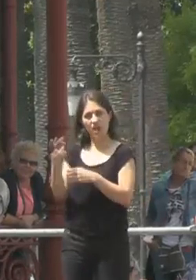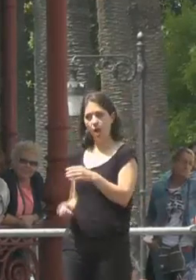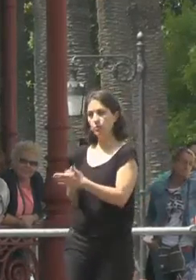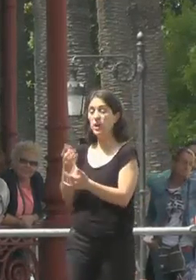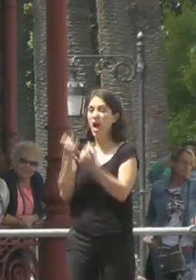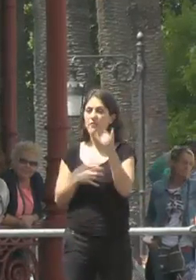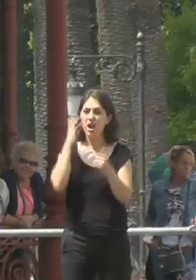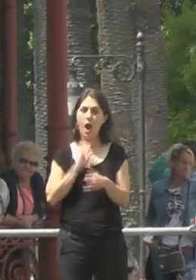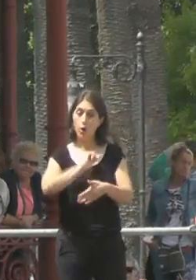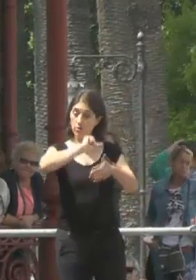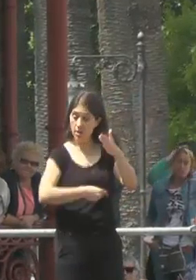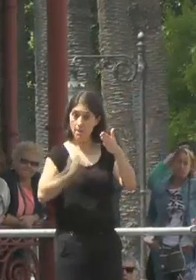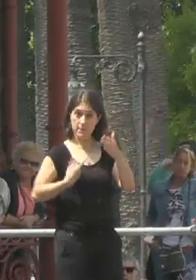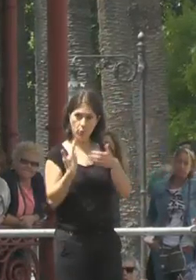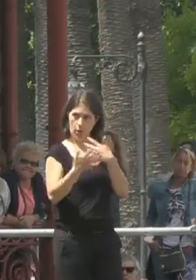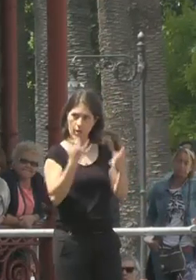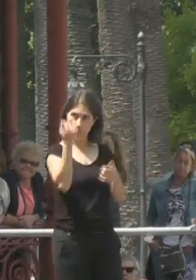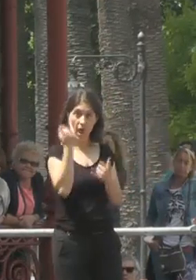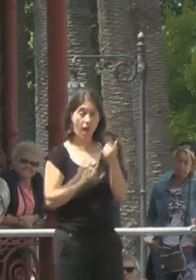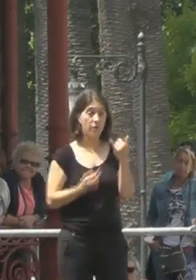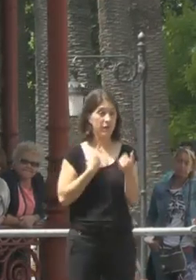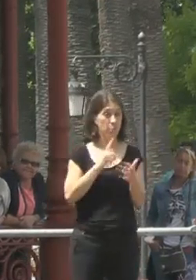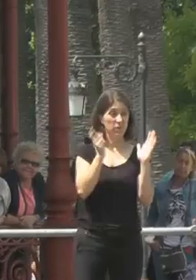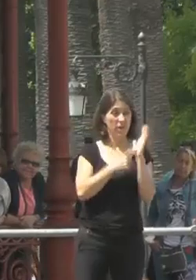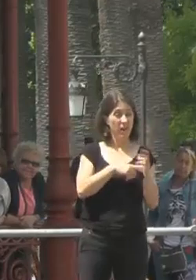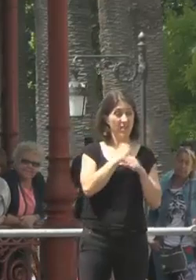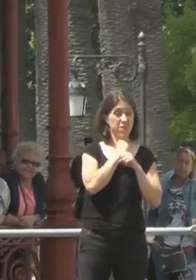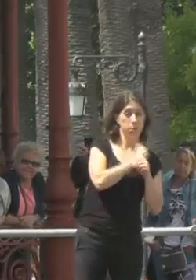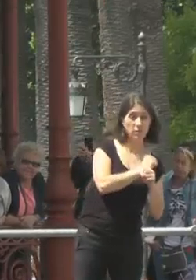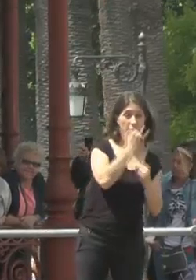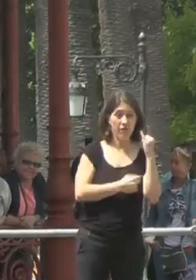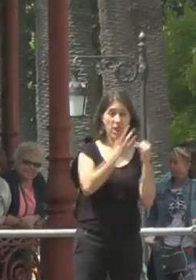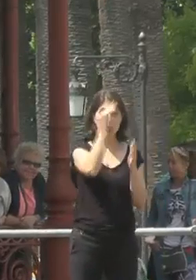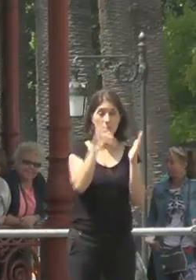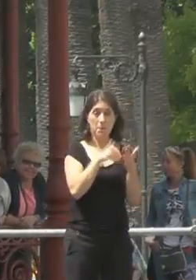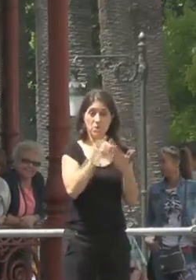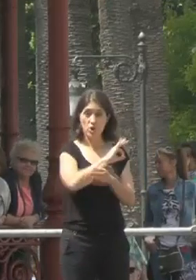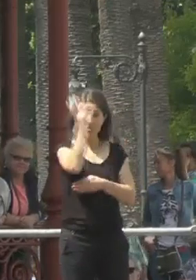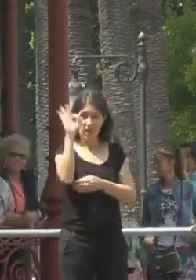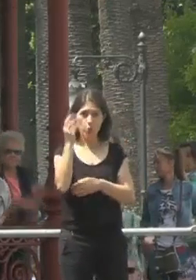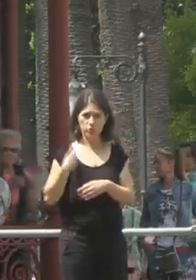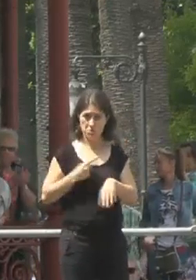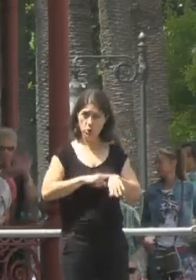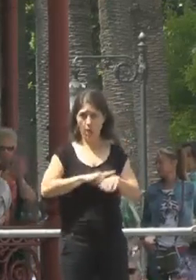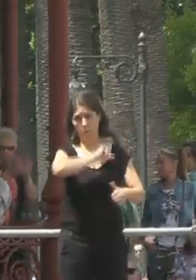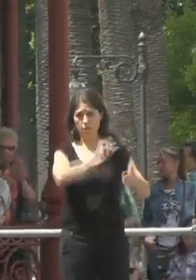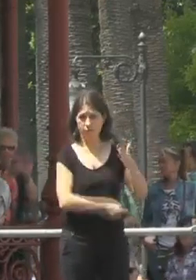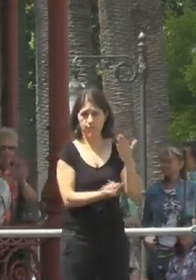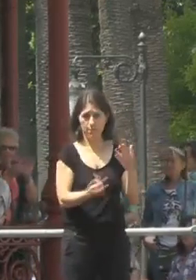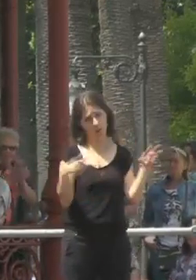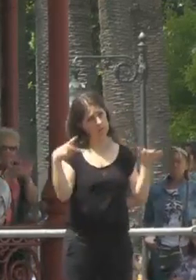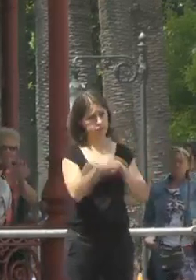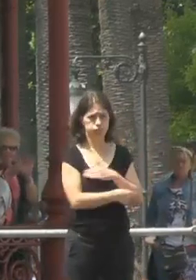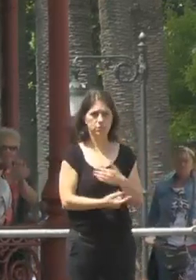eso, firmó una reducción de las ayudas de dependencia de 2.000 millones de euros. Eso es lo que tenemos que echar del